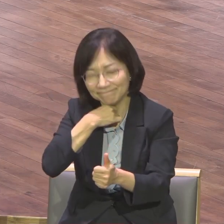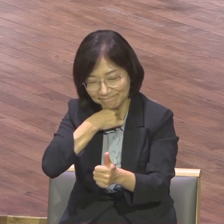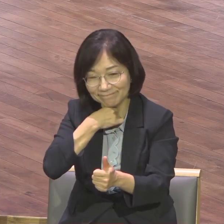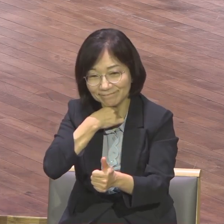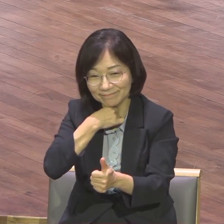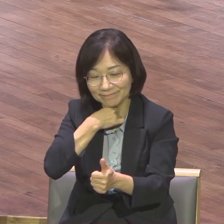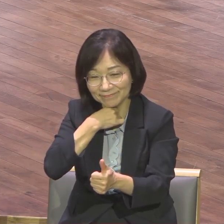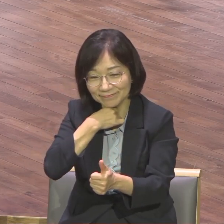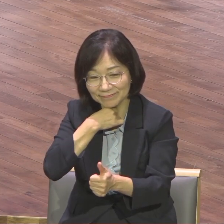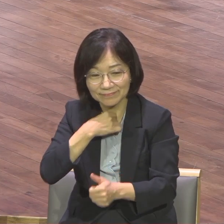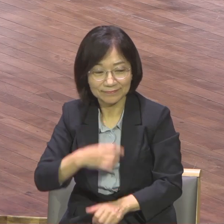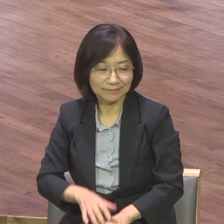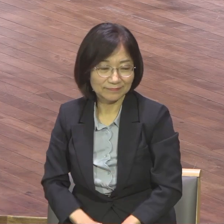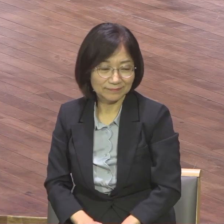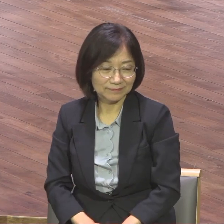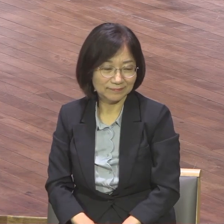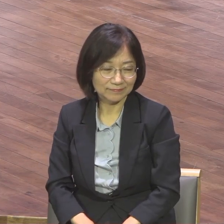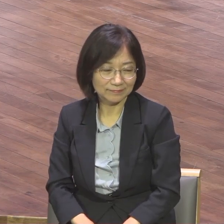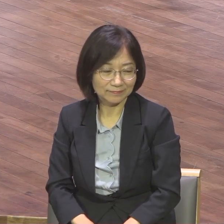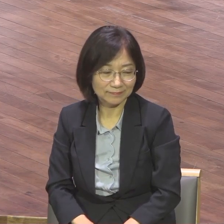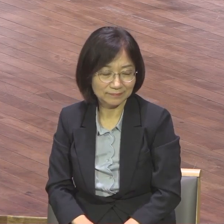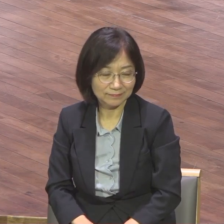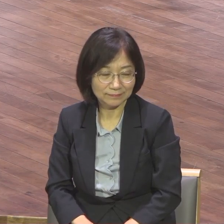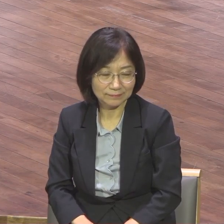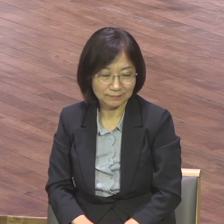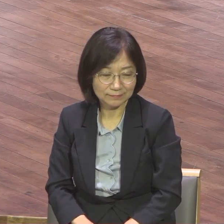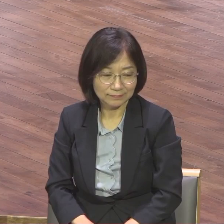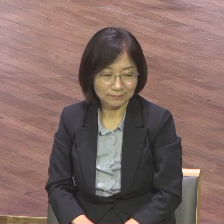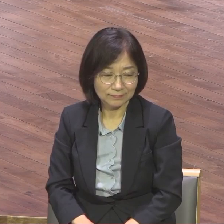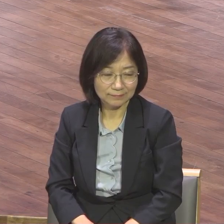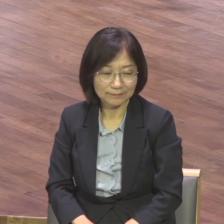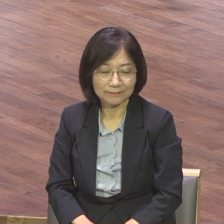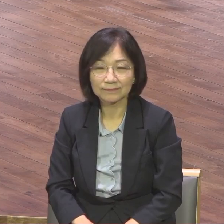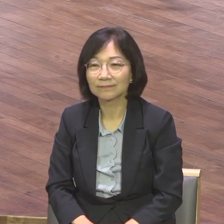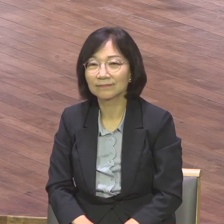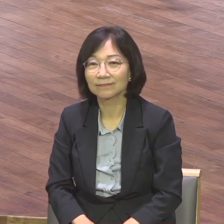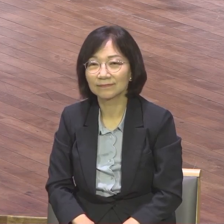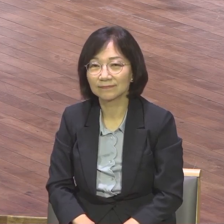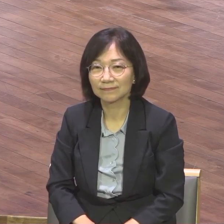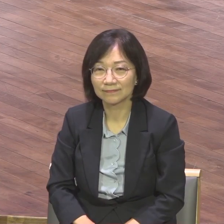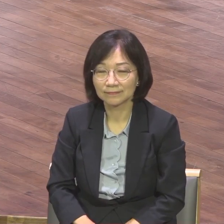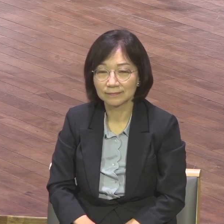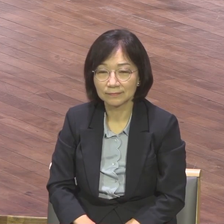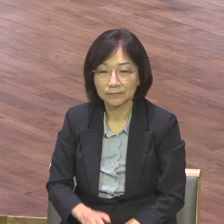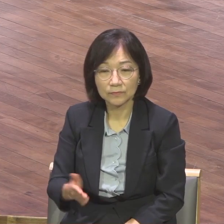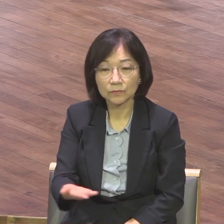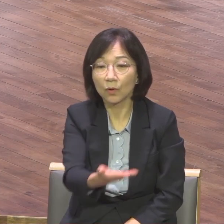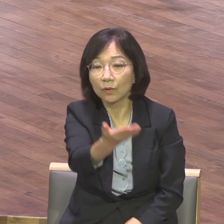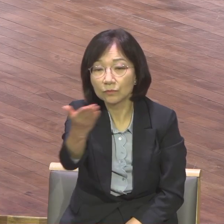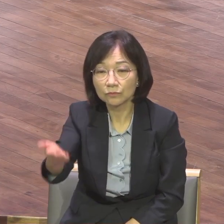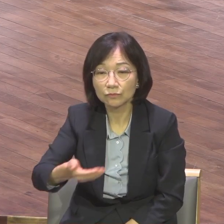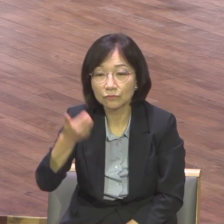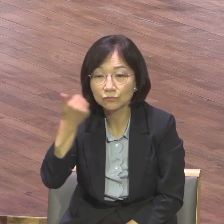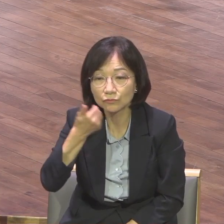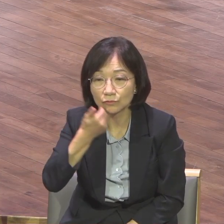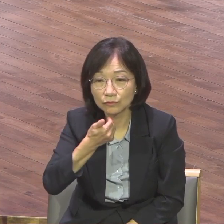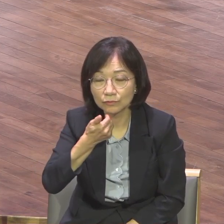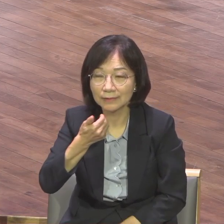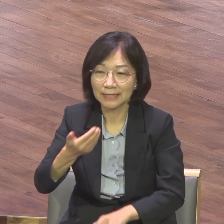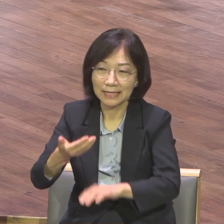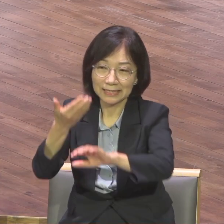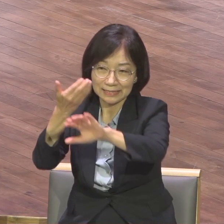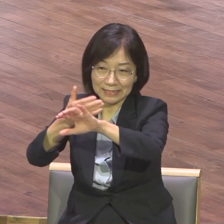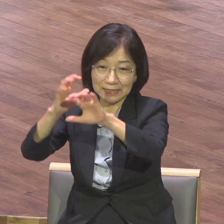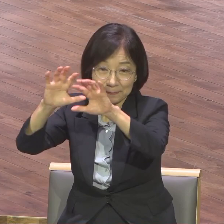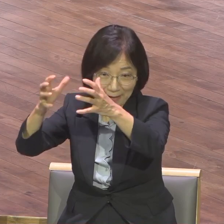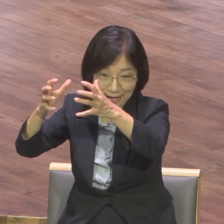원하십니다. 여러분이 할 것이 여기에 포커스를 맞춰야 됩니다. 우리는 이방의 빛으로 하나님이 우리를 삼겠다. 내가